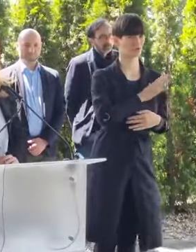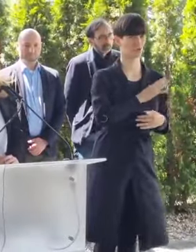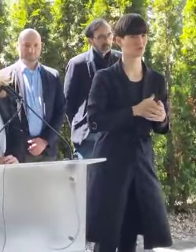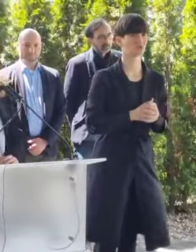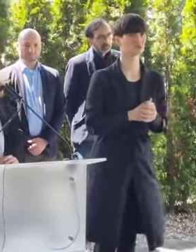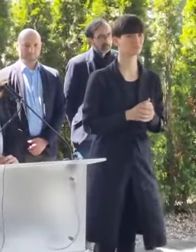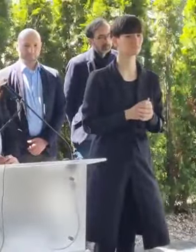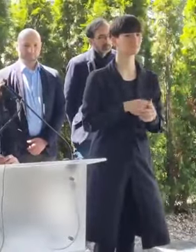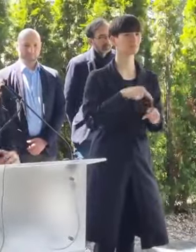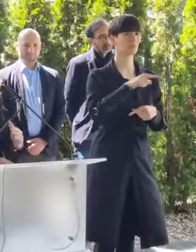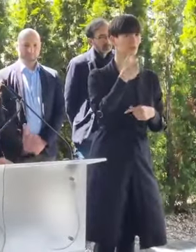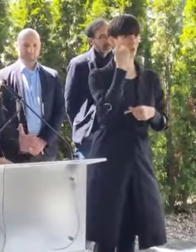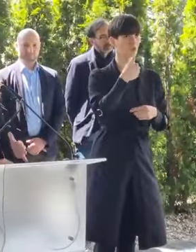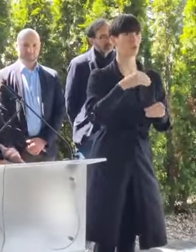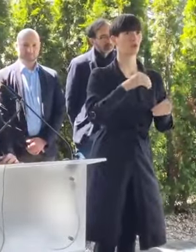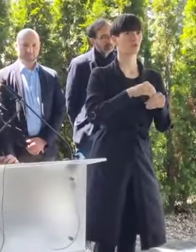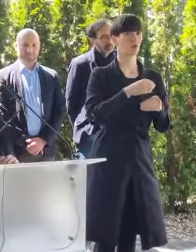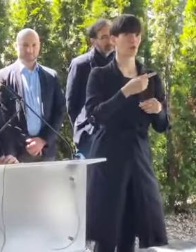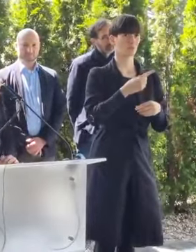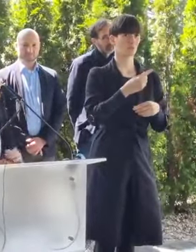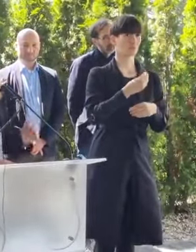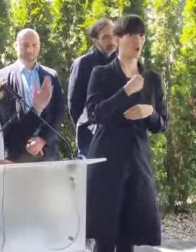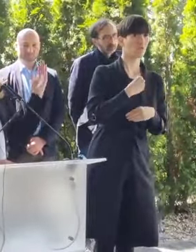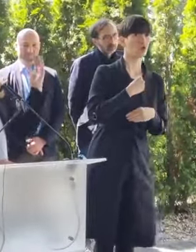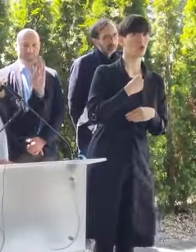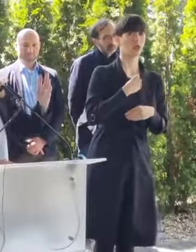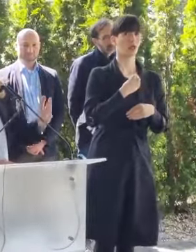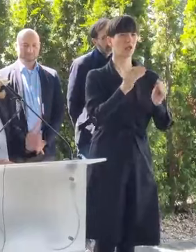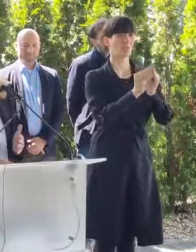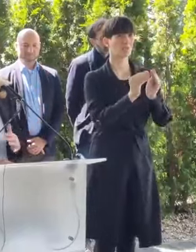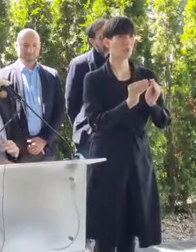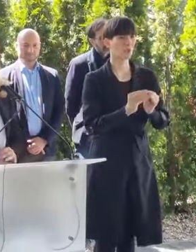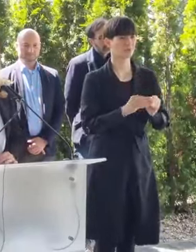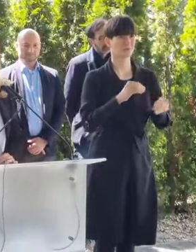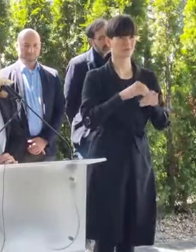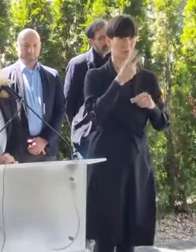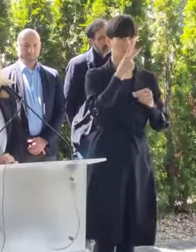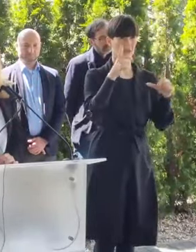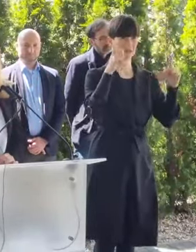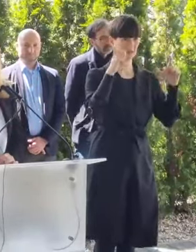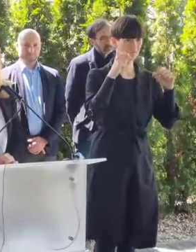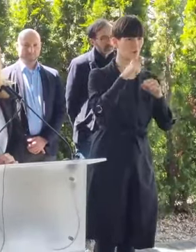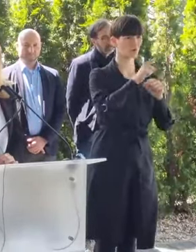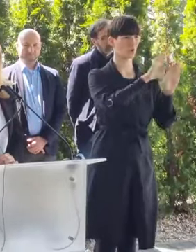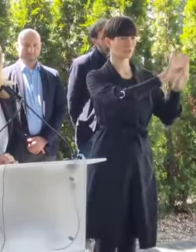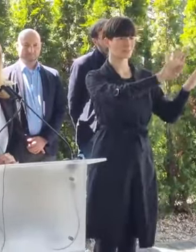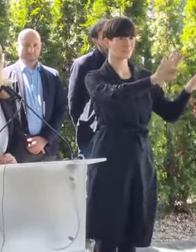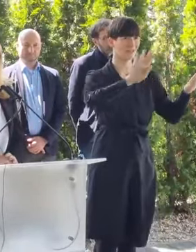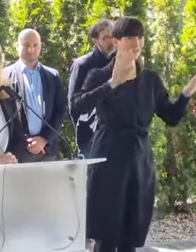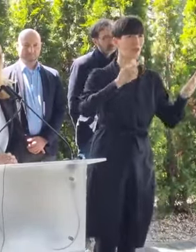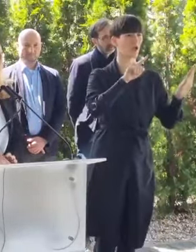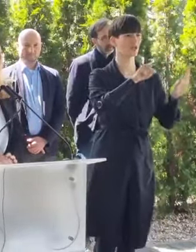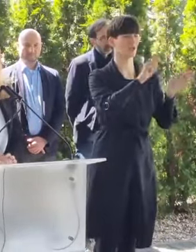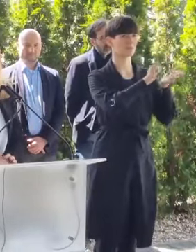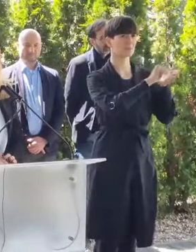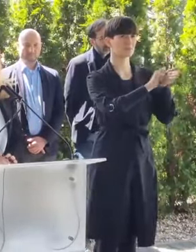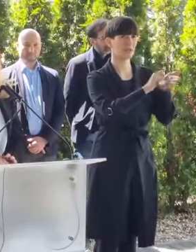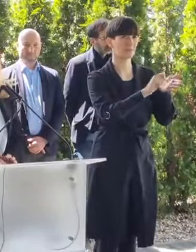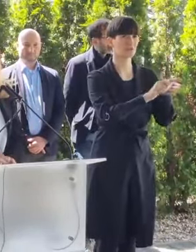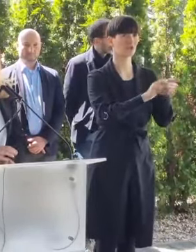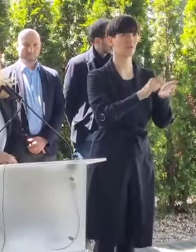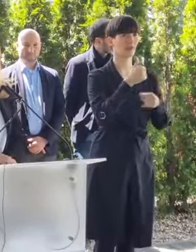hrôzu popisovali v tých priestoroch, kde sa to dialo, kde ste videli na stenách zápisky detí, ľudí, ktorí si